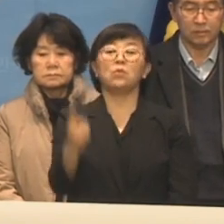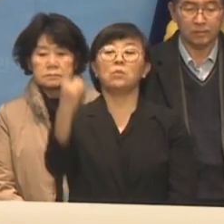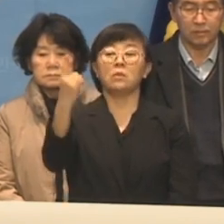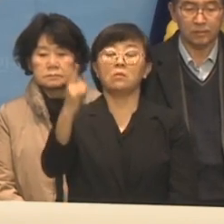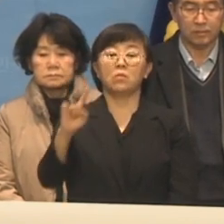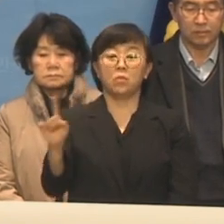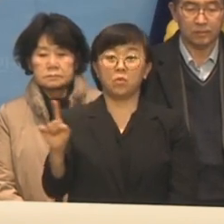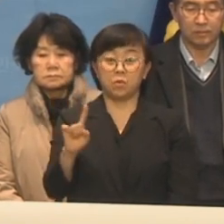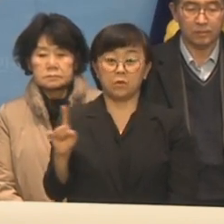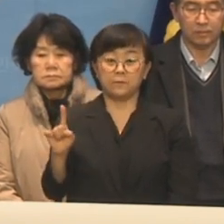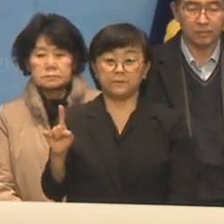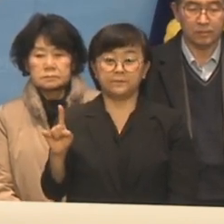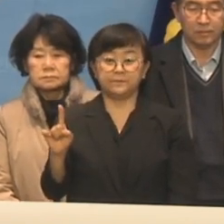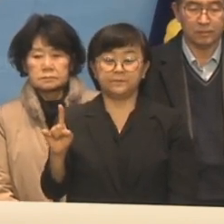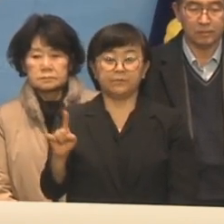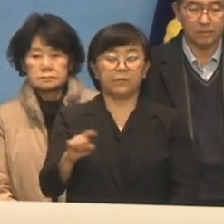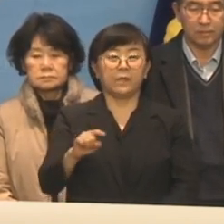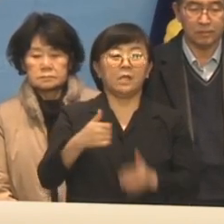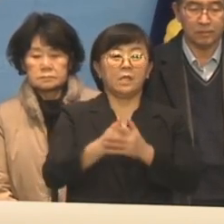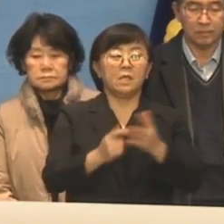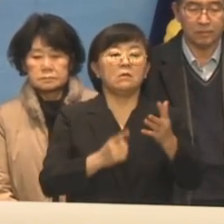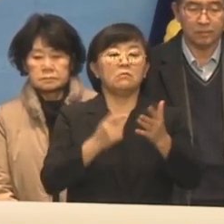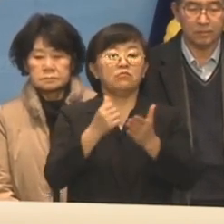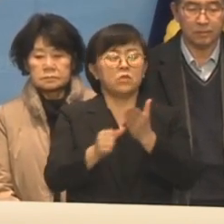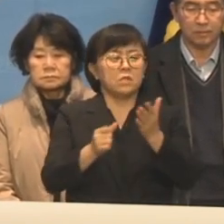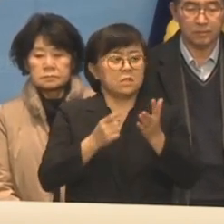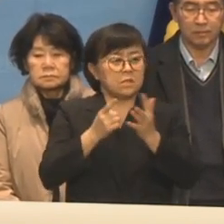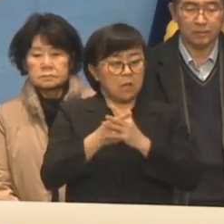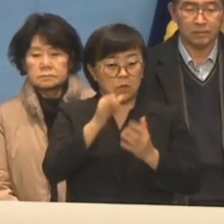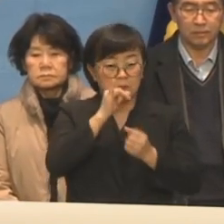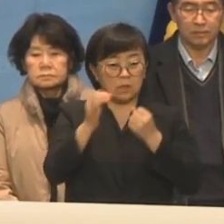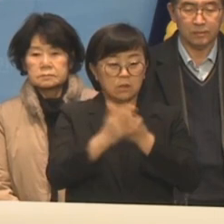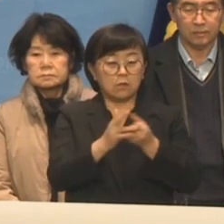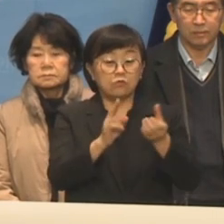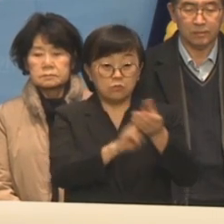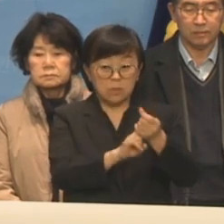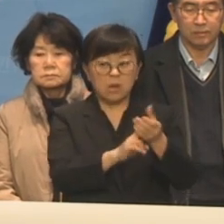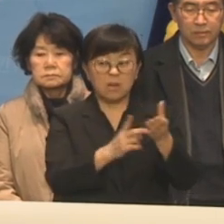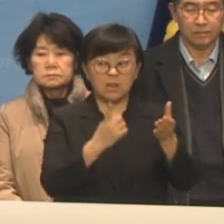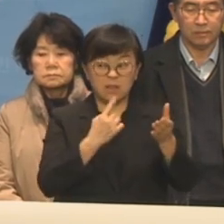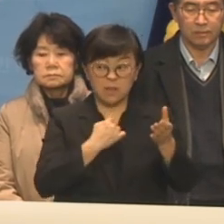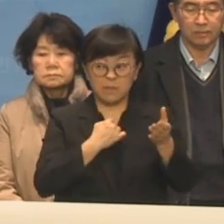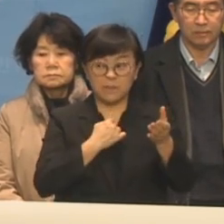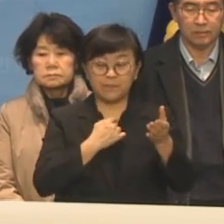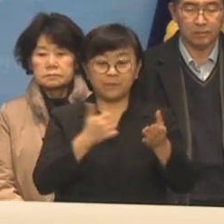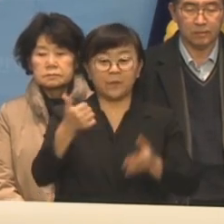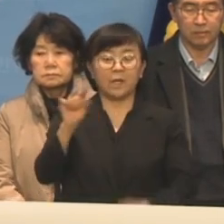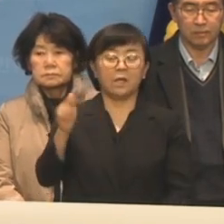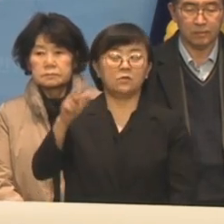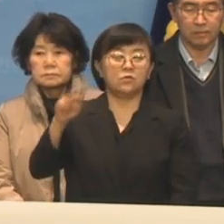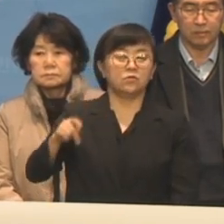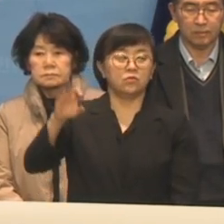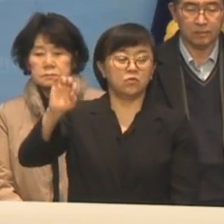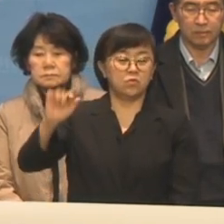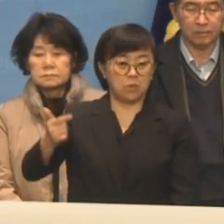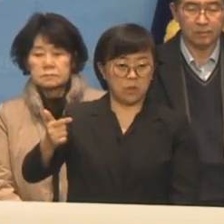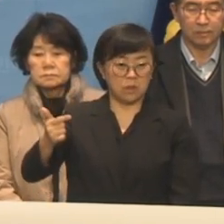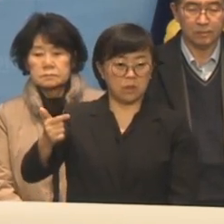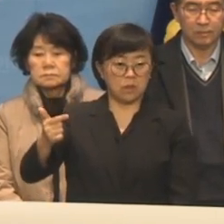동기가 삼중수소가 새고 있었는데 이것을 은폐해왔던 한수원